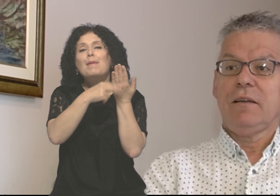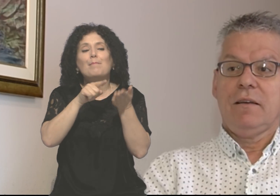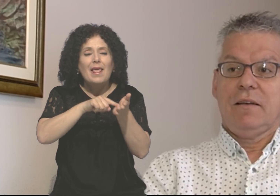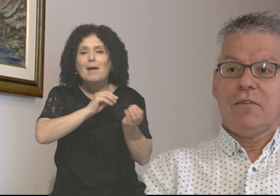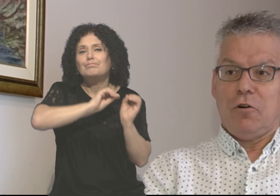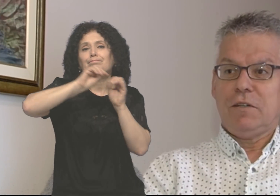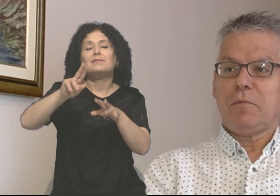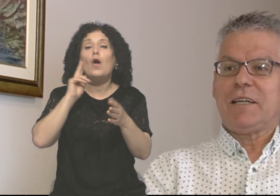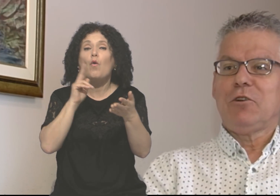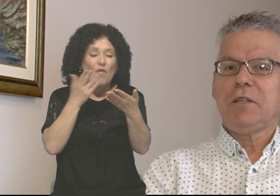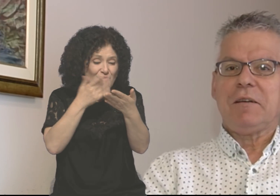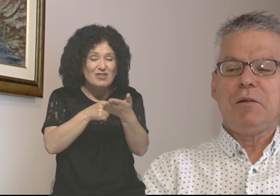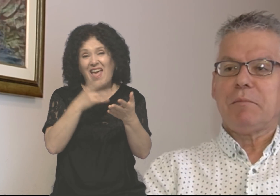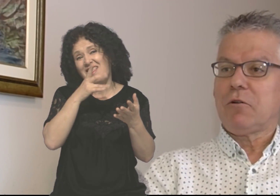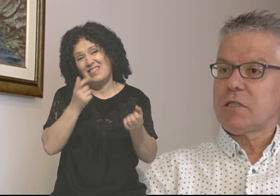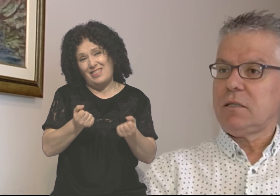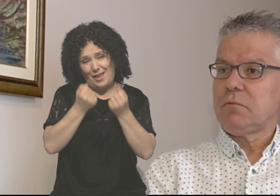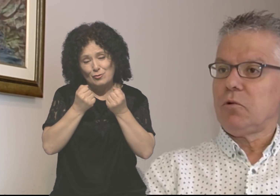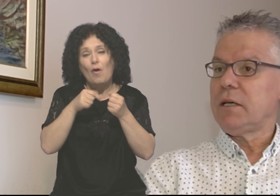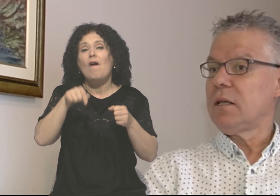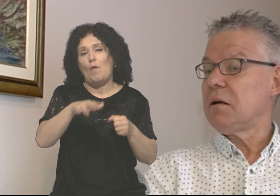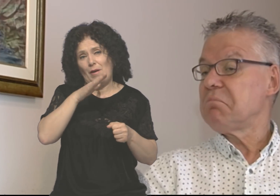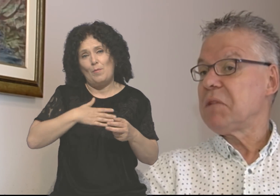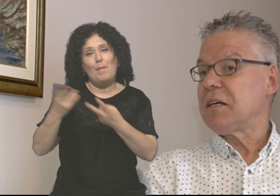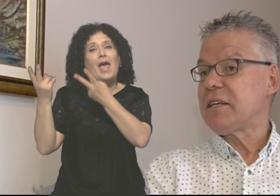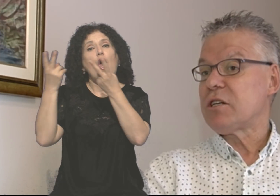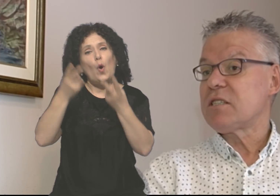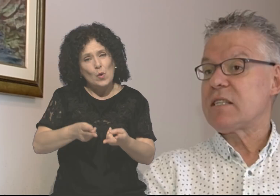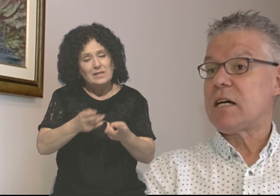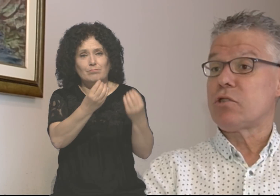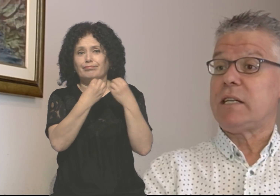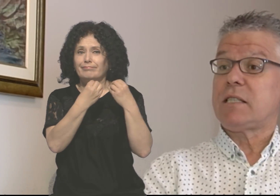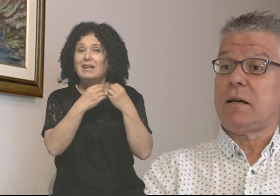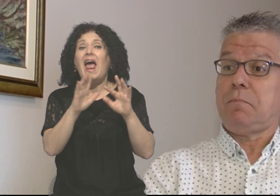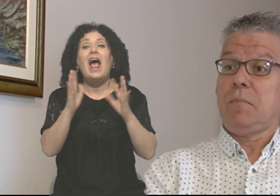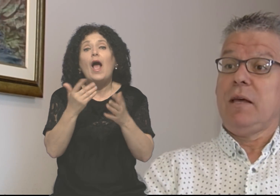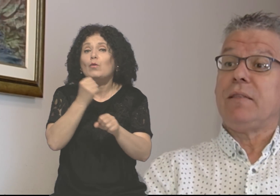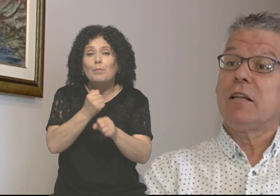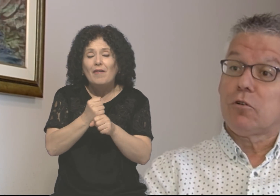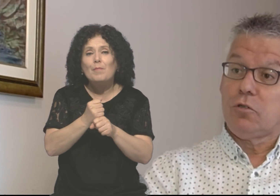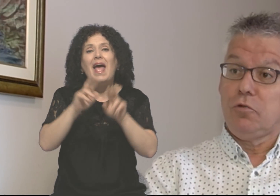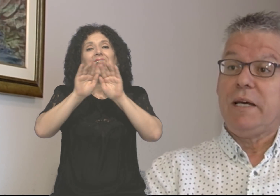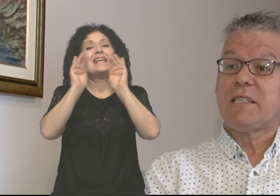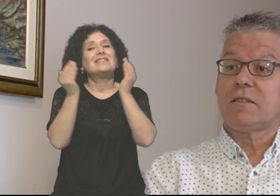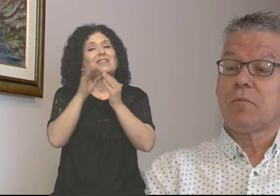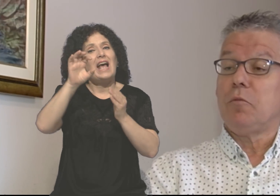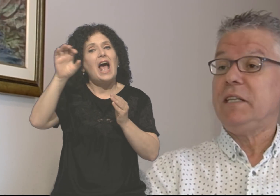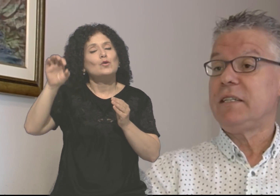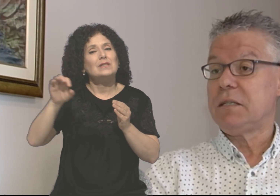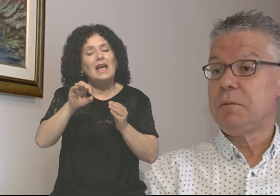денови овде во Македонија имаме гости од една така наречена светска асоцијација надвор од